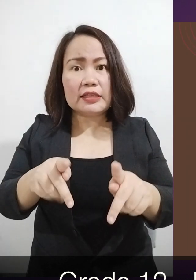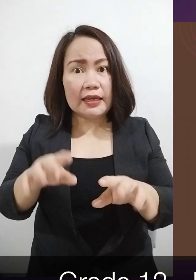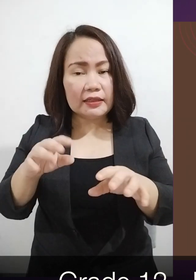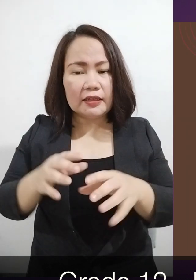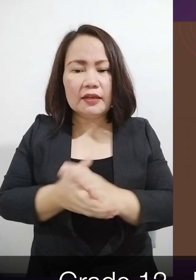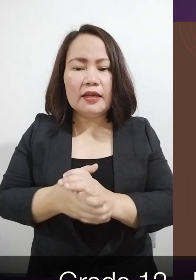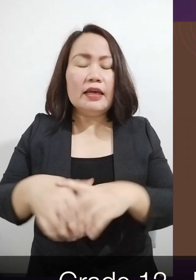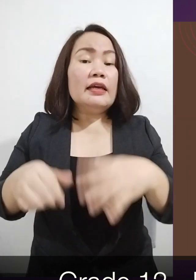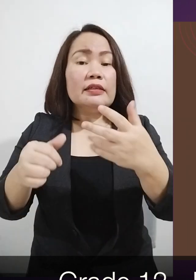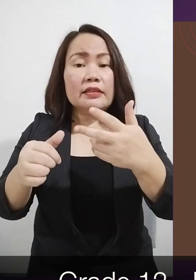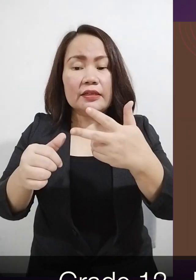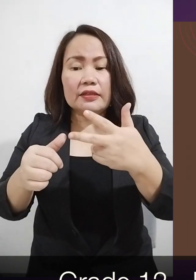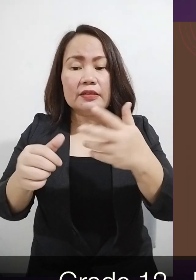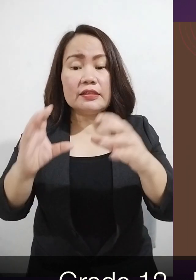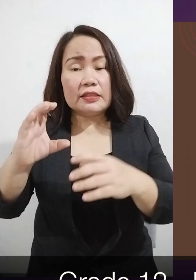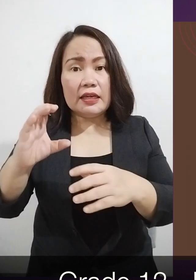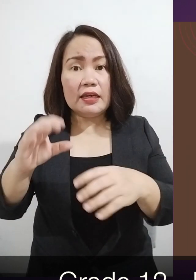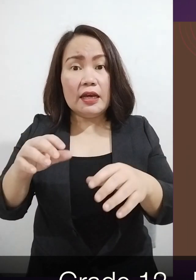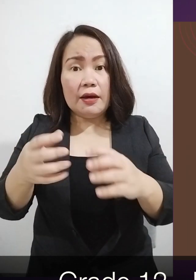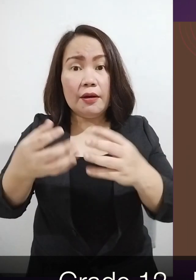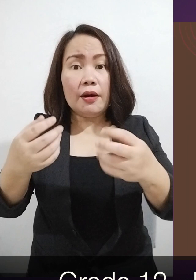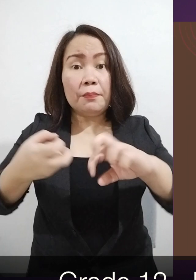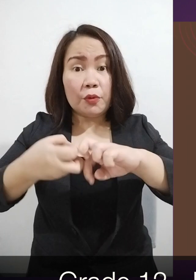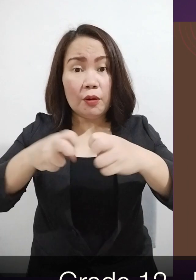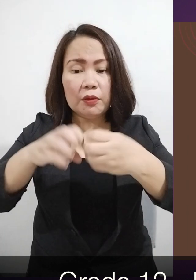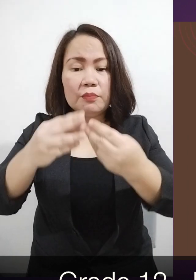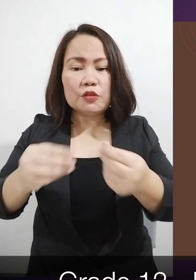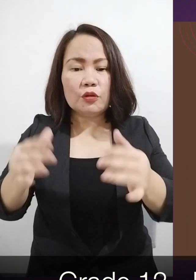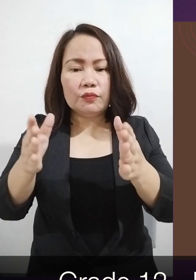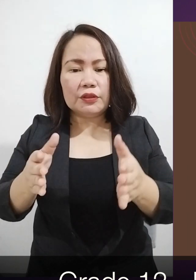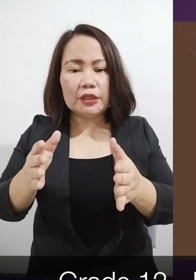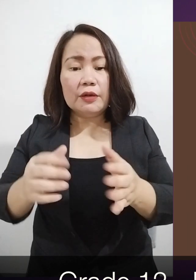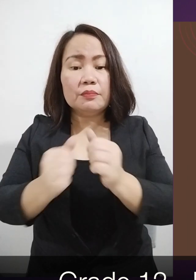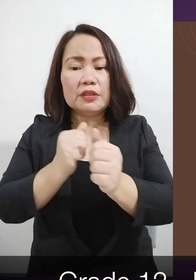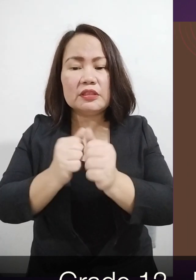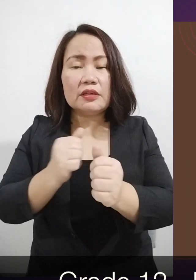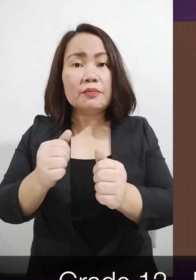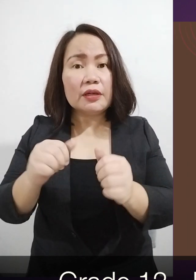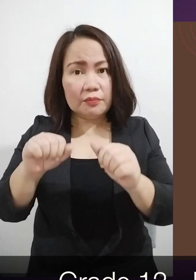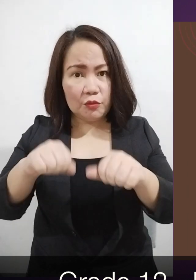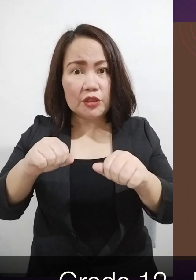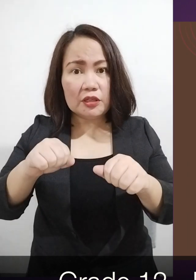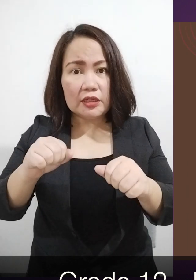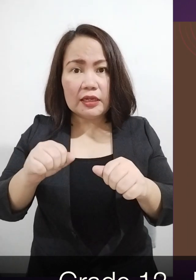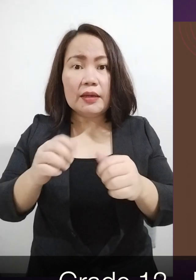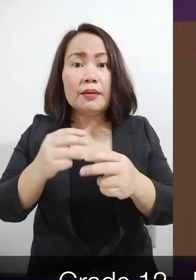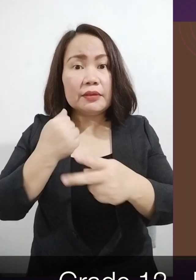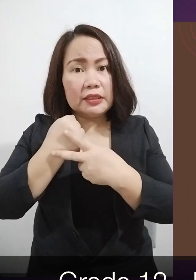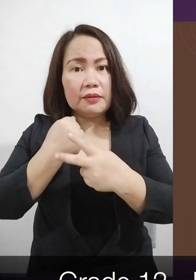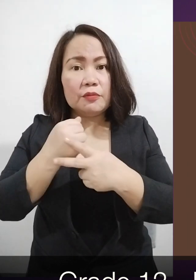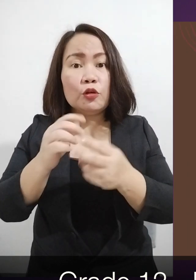Problem solver, na nangangahulugang maaari niyang mapanatili ang mabuting pakikipag-ugnay sa iba pa mga tao.